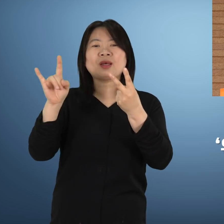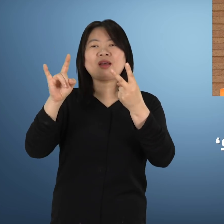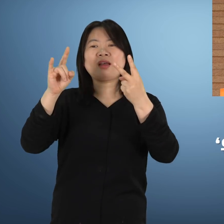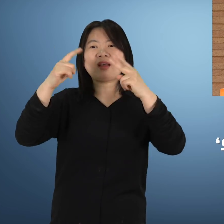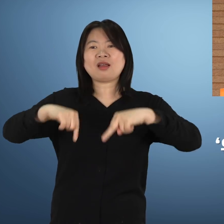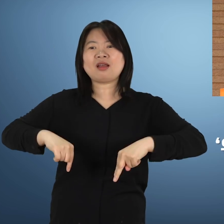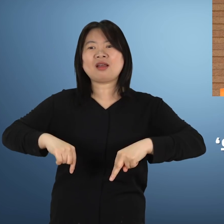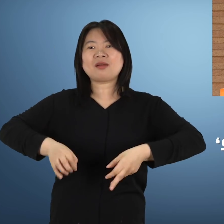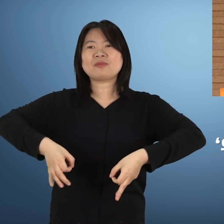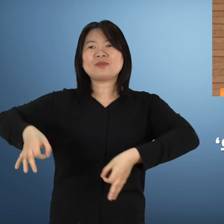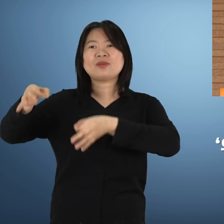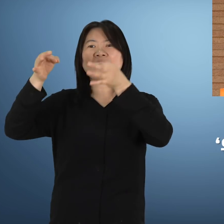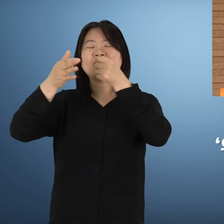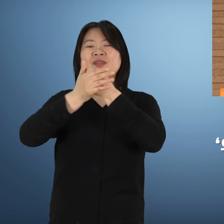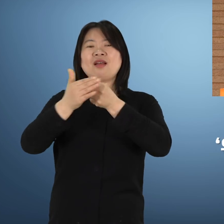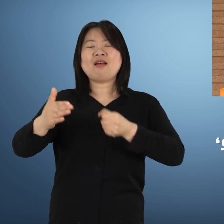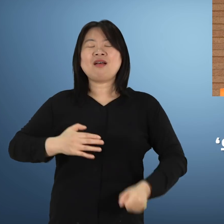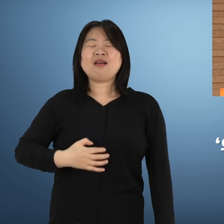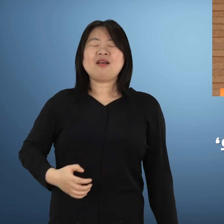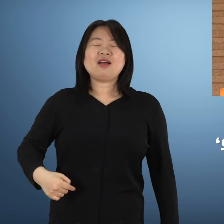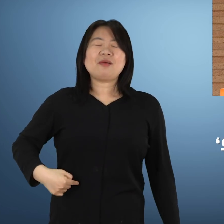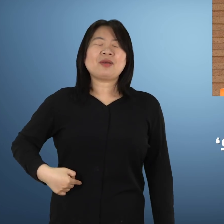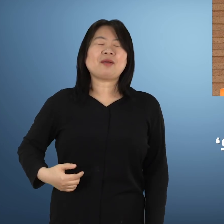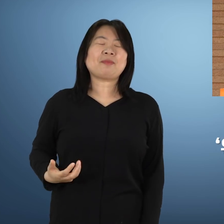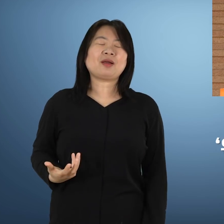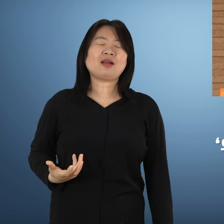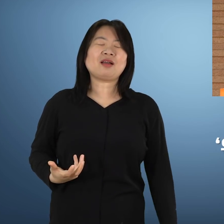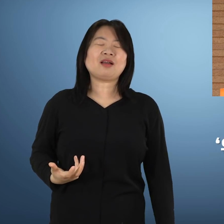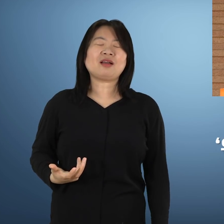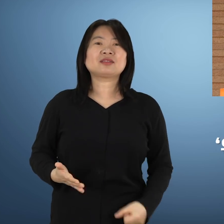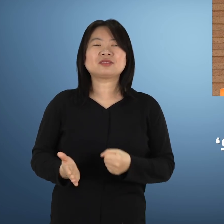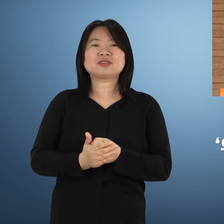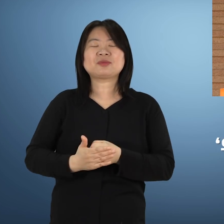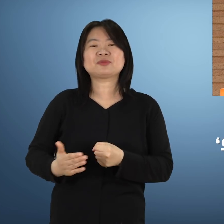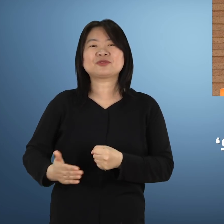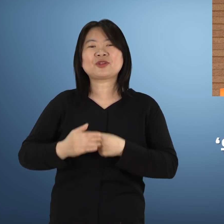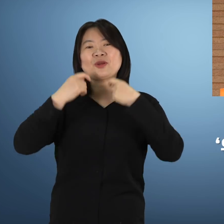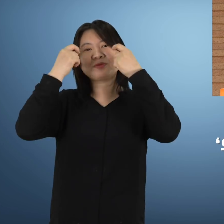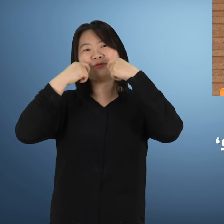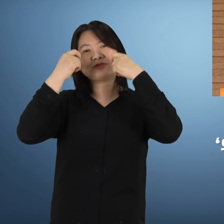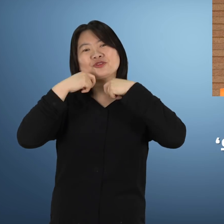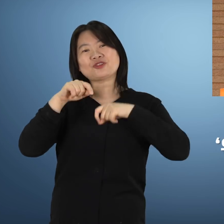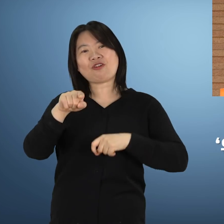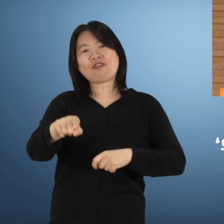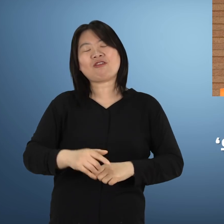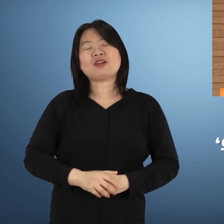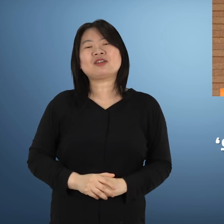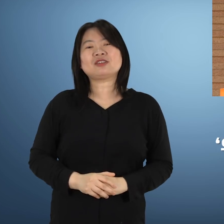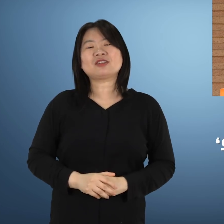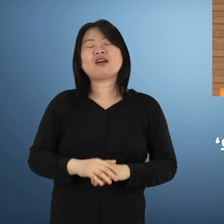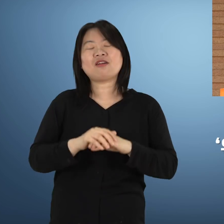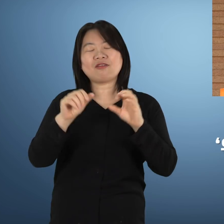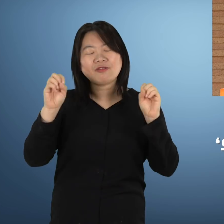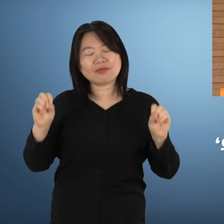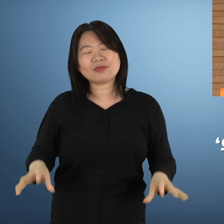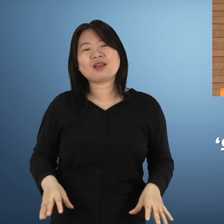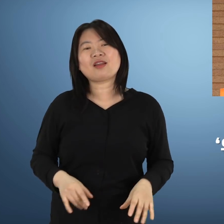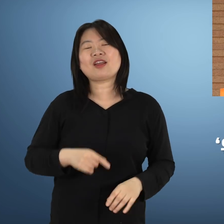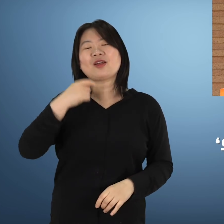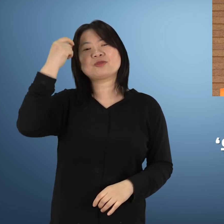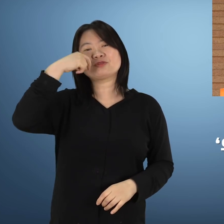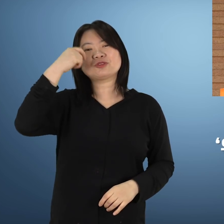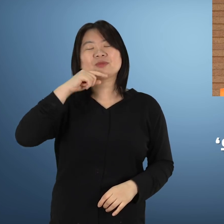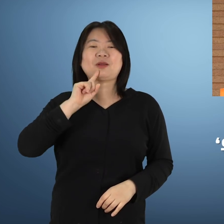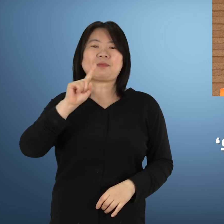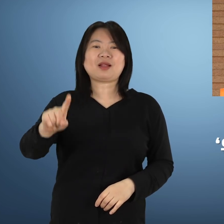올랐다. 그래서 막 속이 아파가지고 우는 애통, 이런 걸 이제 헛된